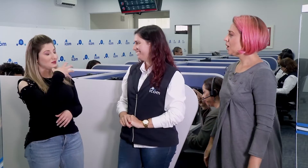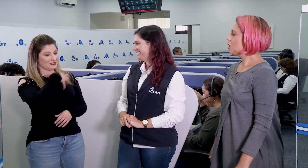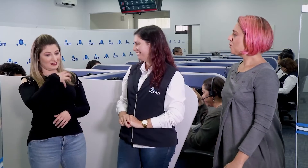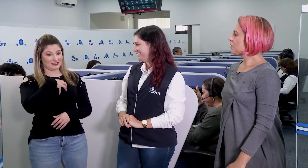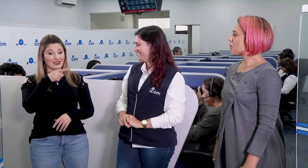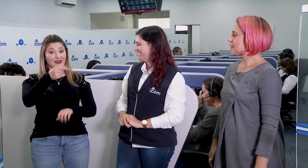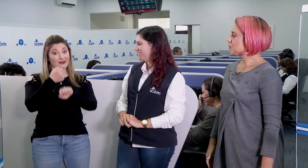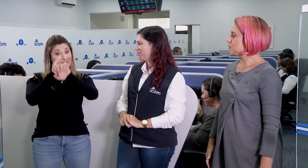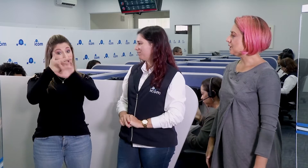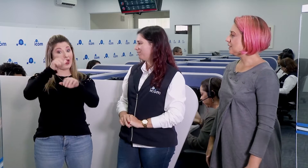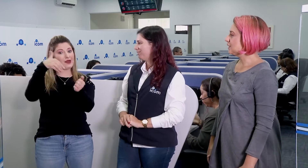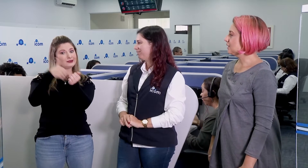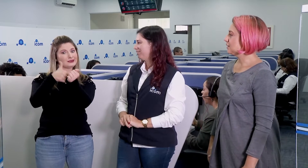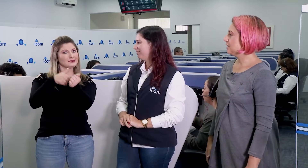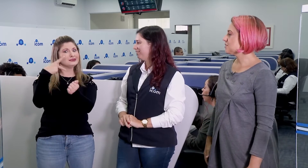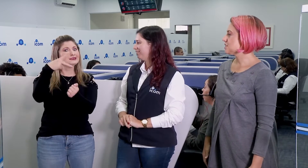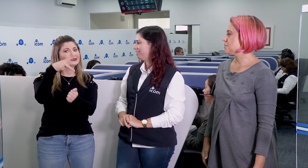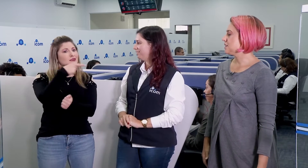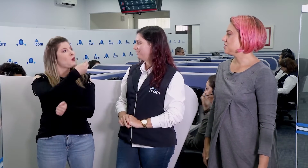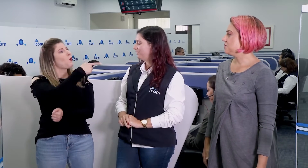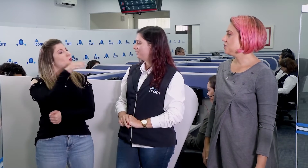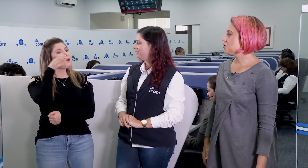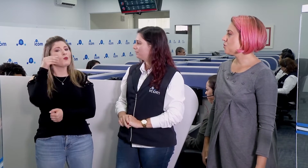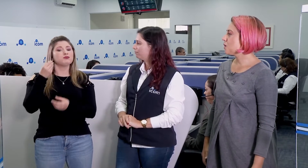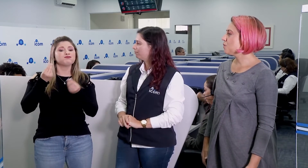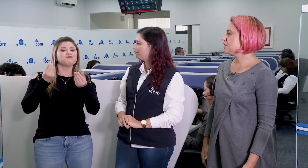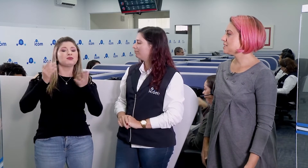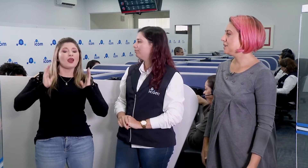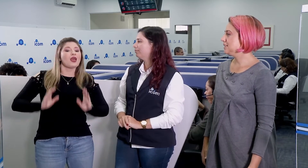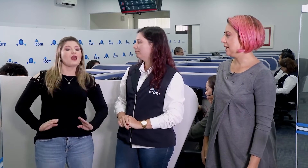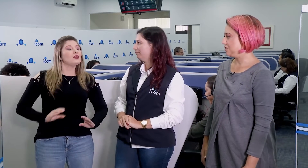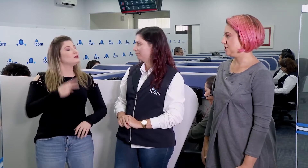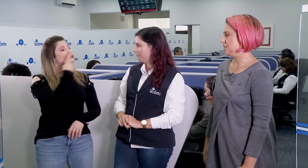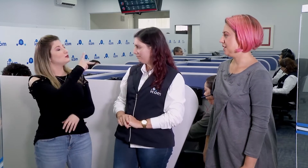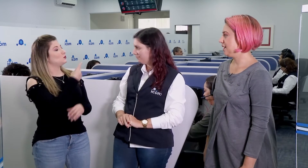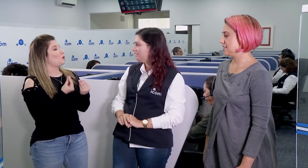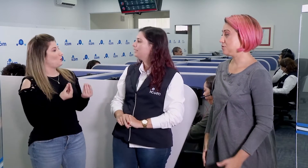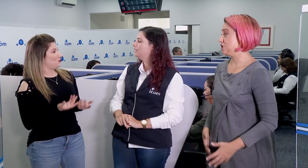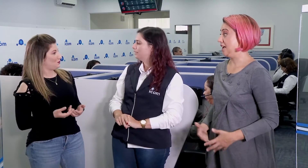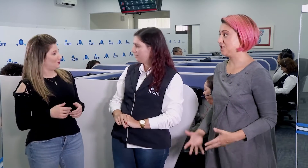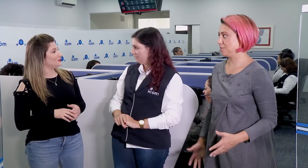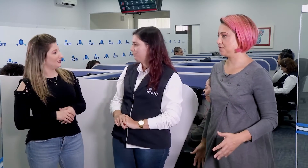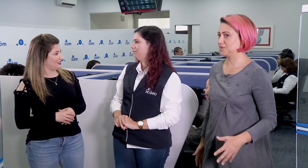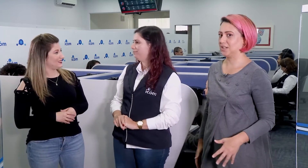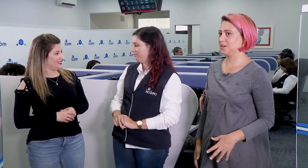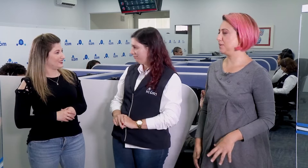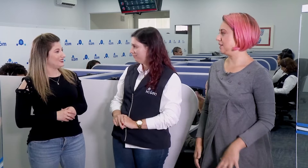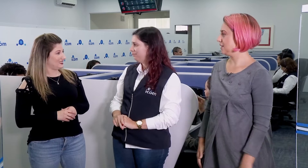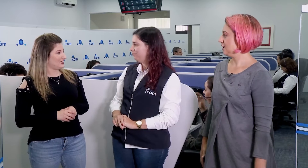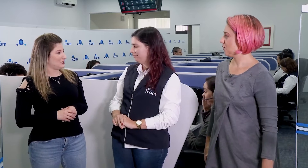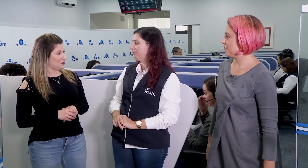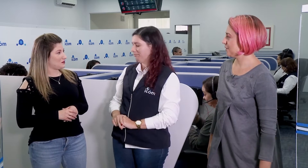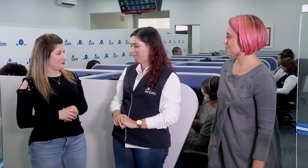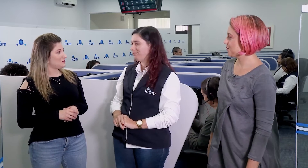Bom, e como é que tu lida, dentro dessas chamadas de vídeo, com a confidencialidade, né, questão de ética profissional aí, como é que